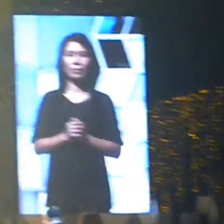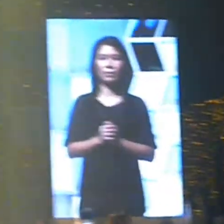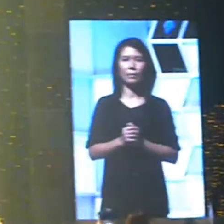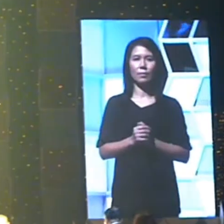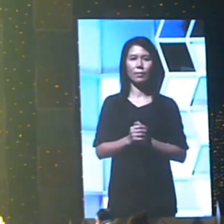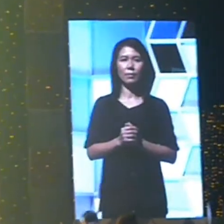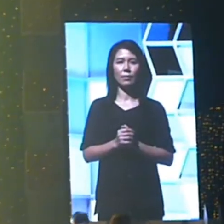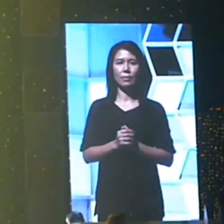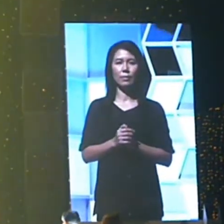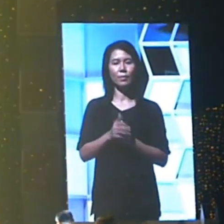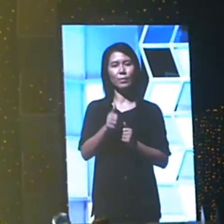多謝大兩位。